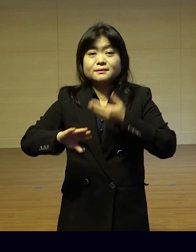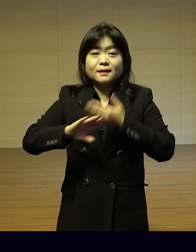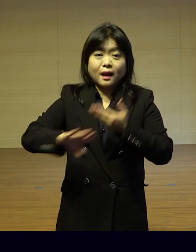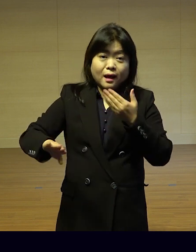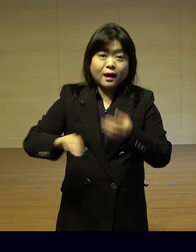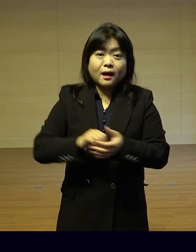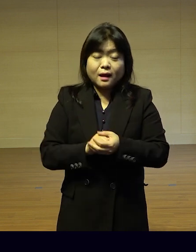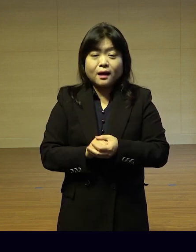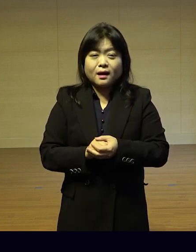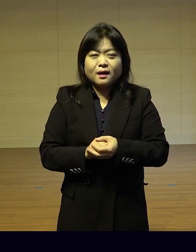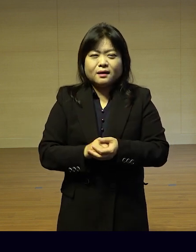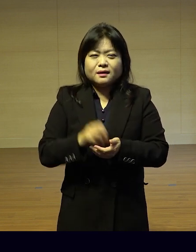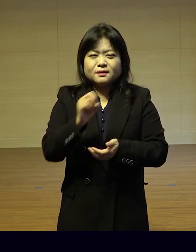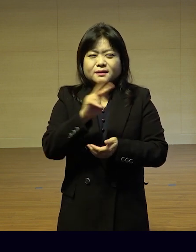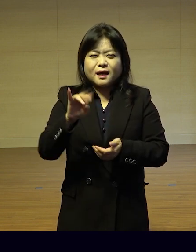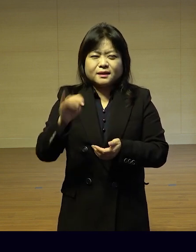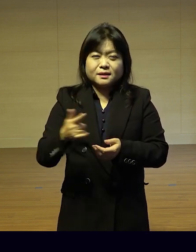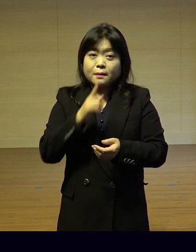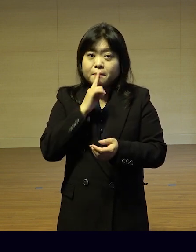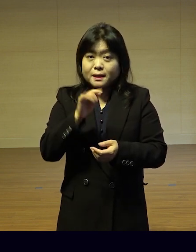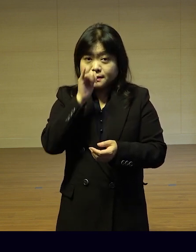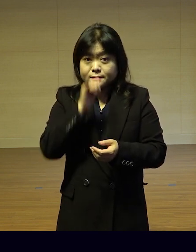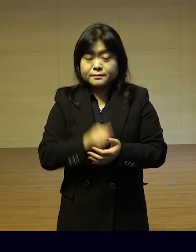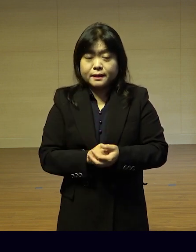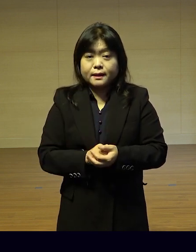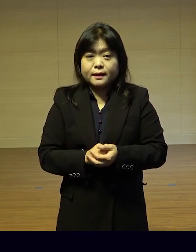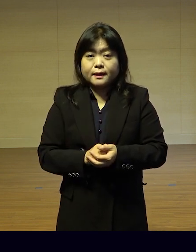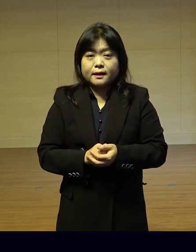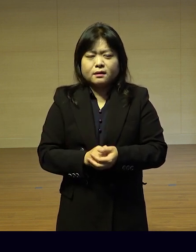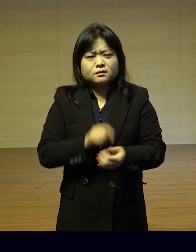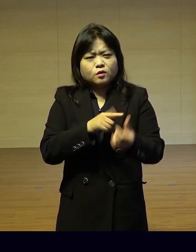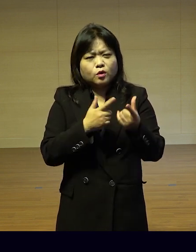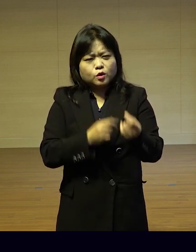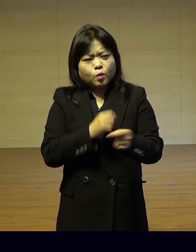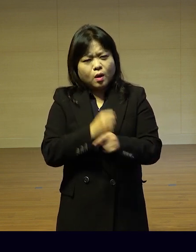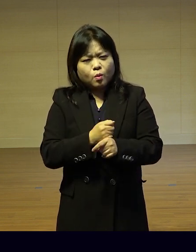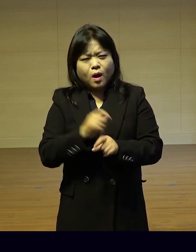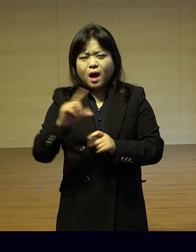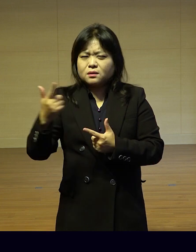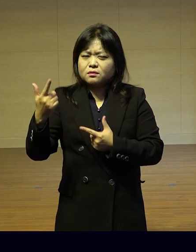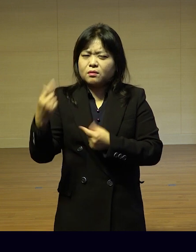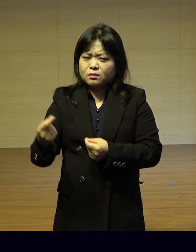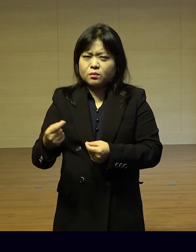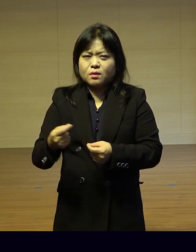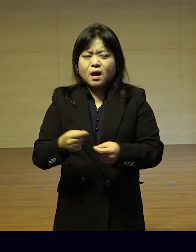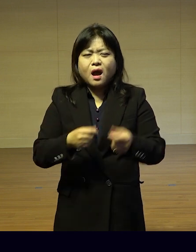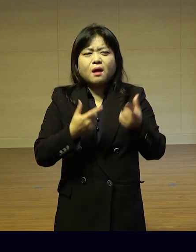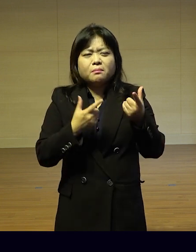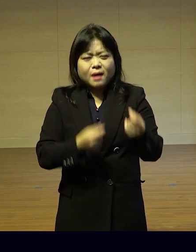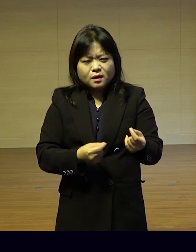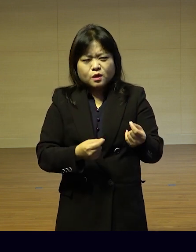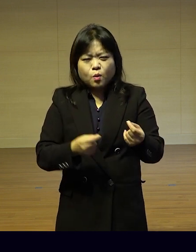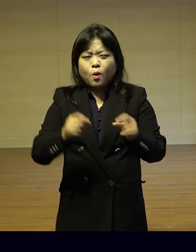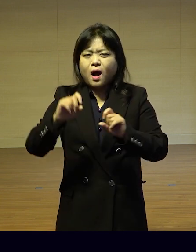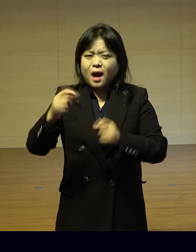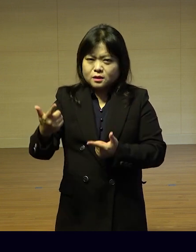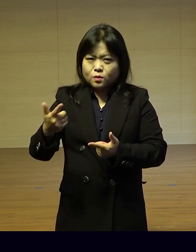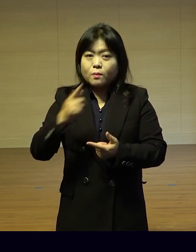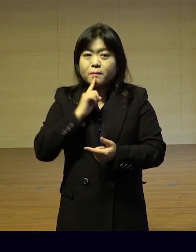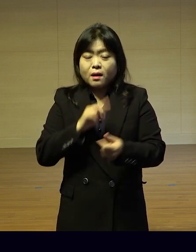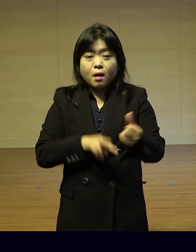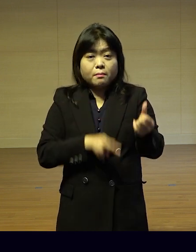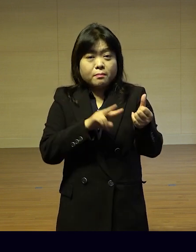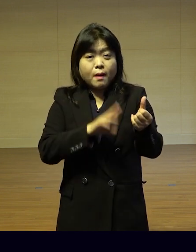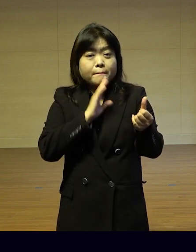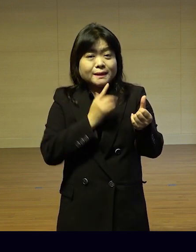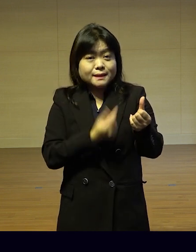독일어 표현 합쳐서 야인이라는 말이 있습니다. 그렇기도 하고 그렇지 않기도 하다. 즉 어떤 대상을 한편에서 보자면